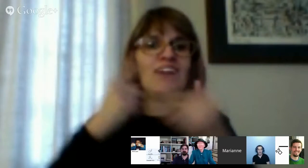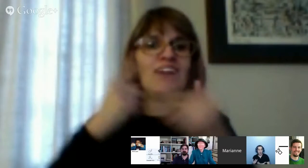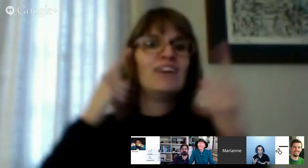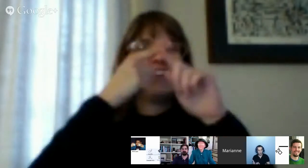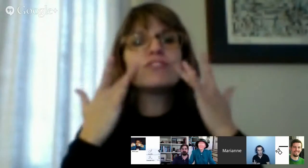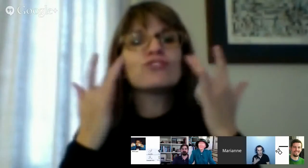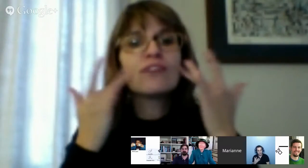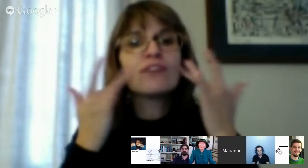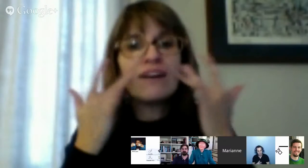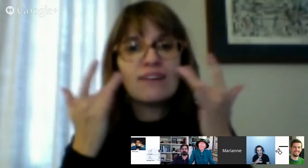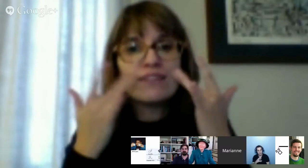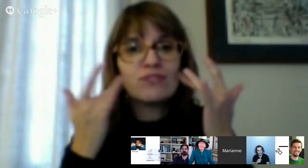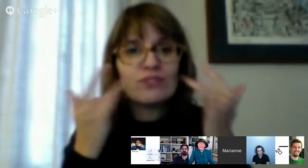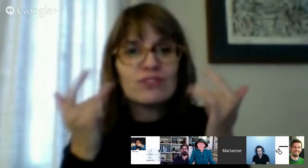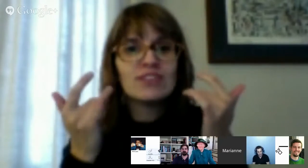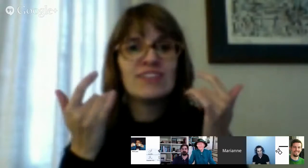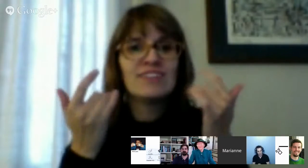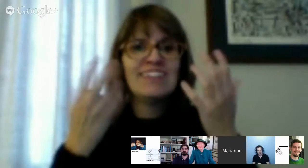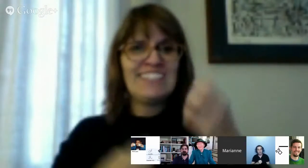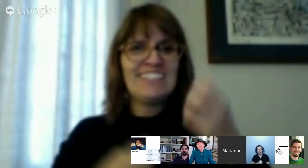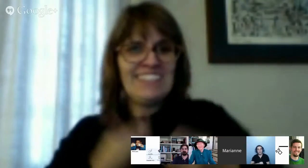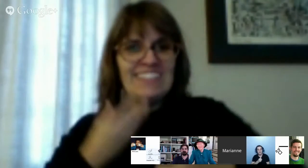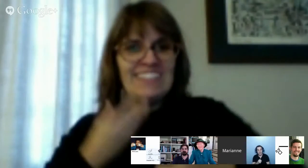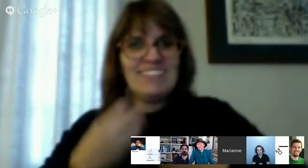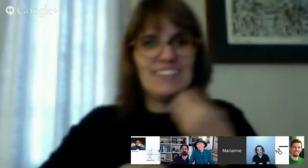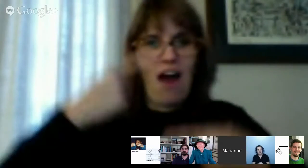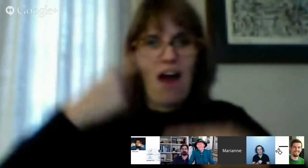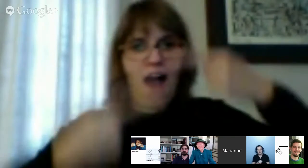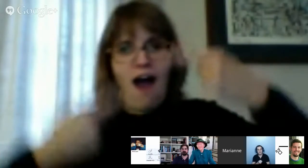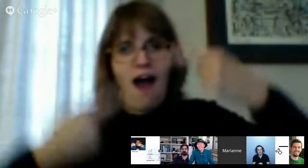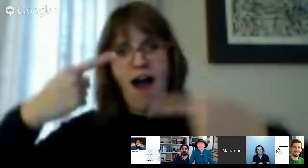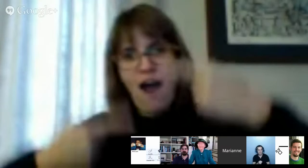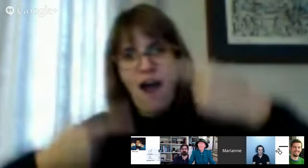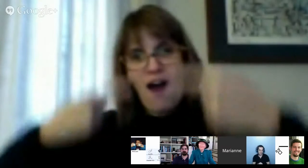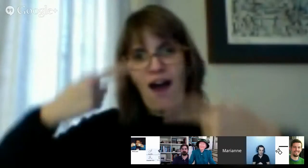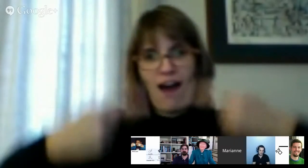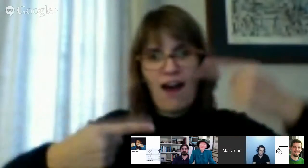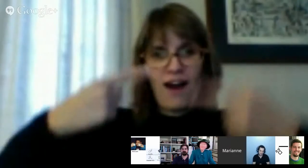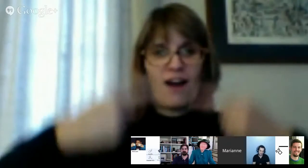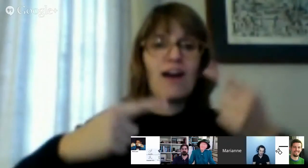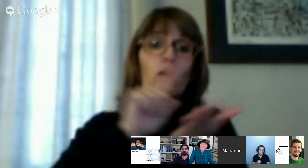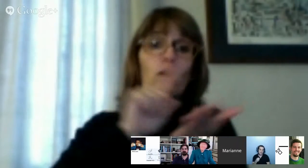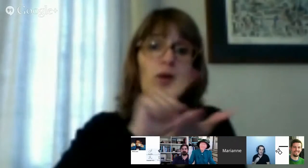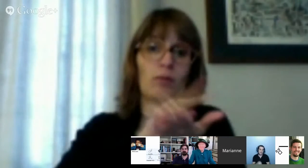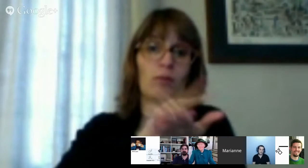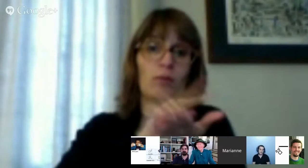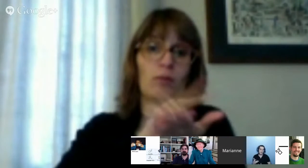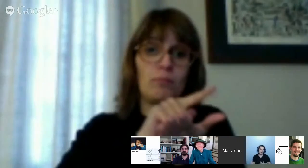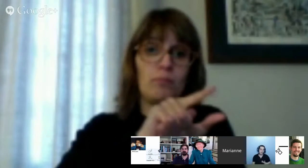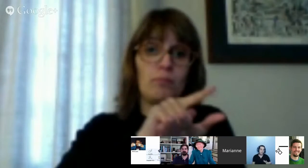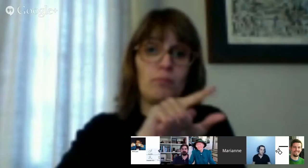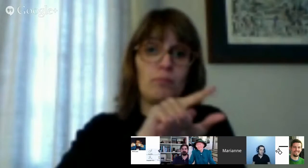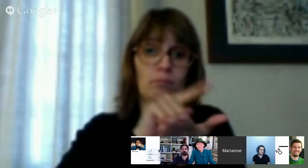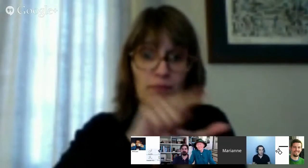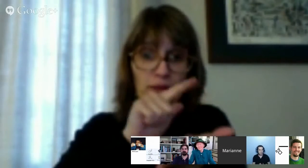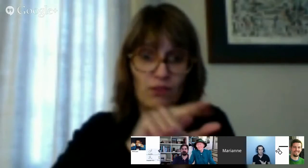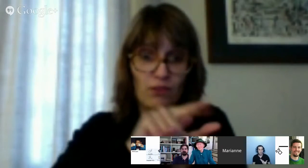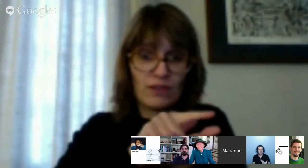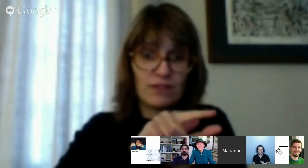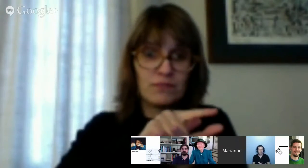alguma forma de representar os sinais da língua de sinais francesa. E isso fomentou uma